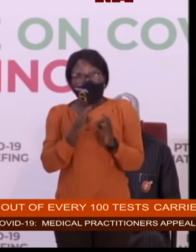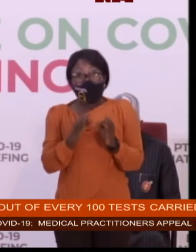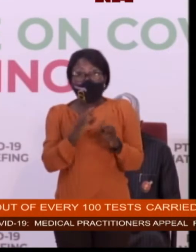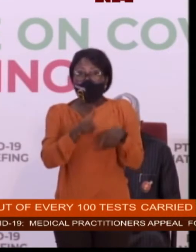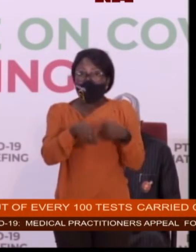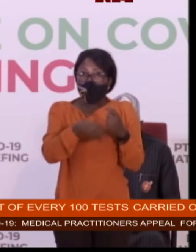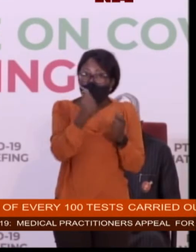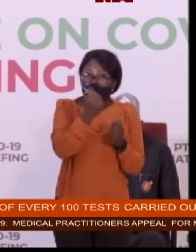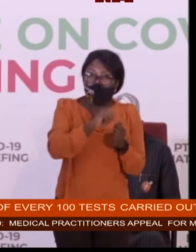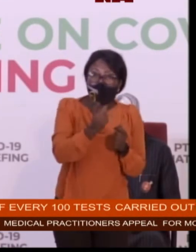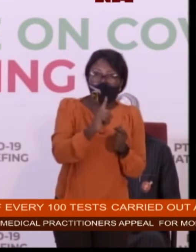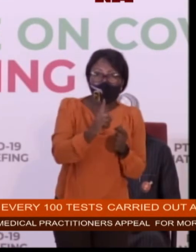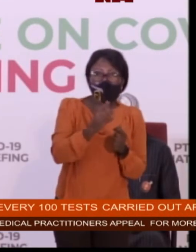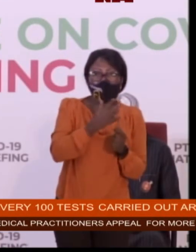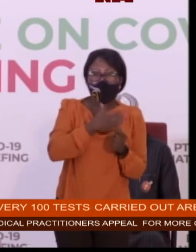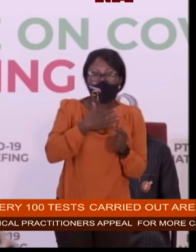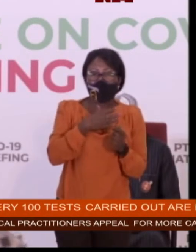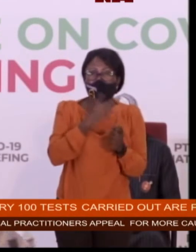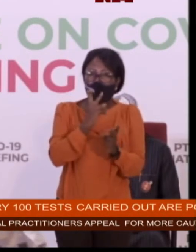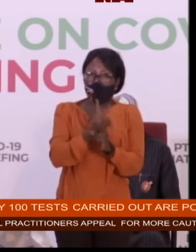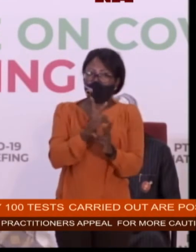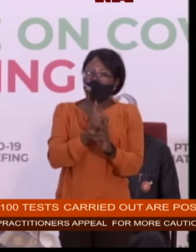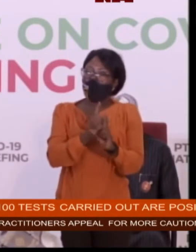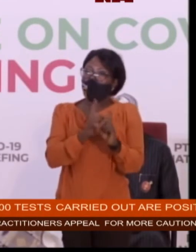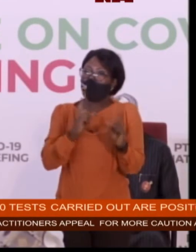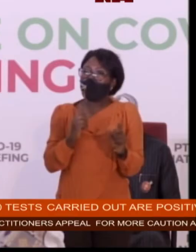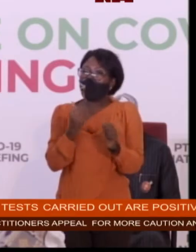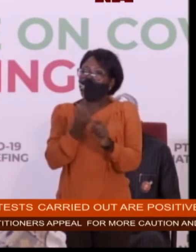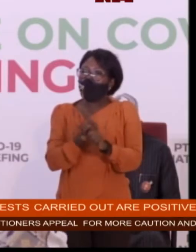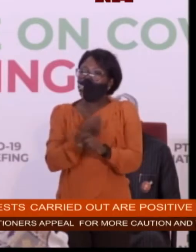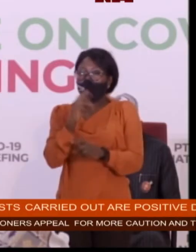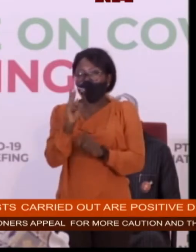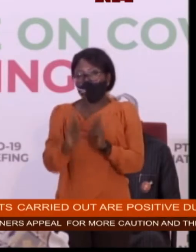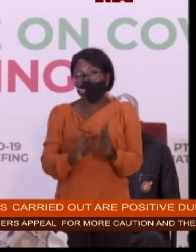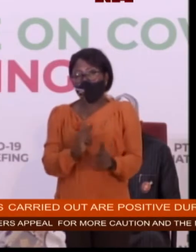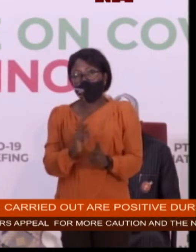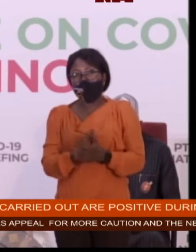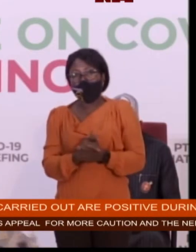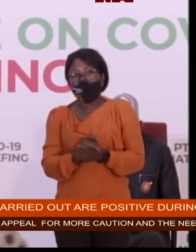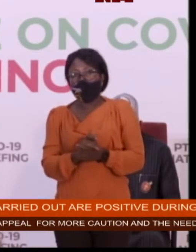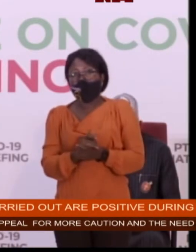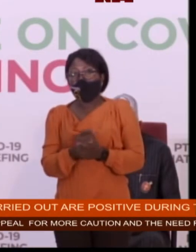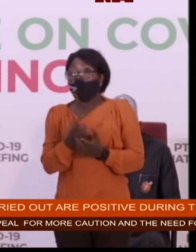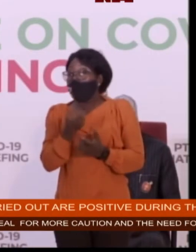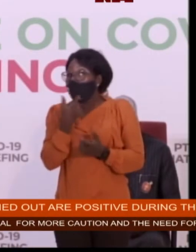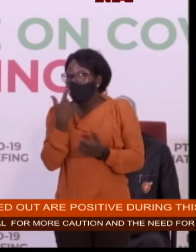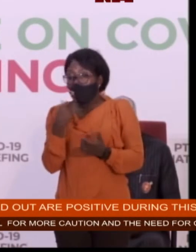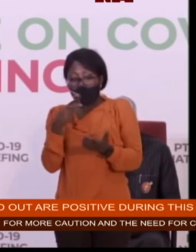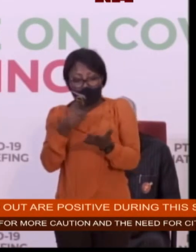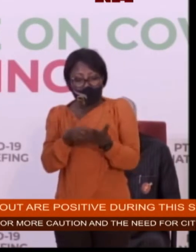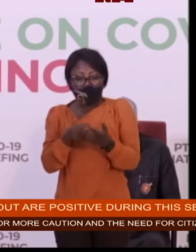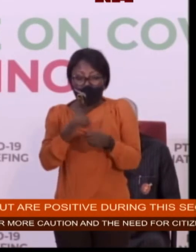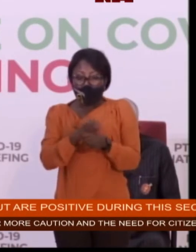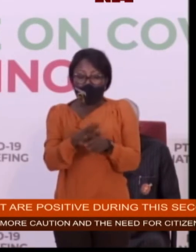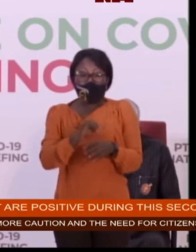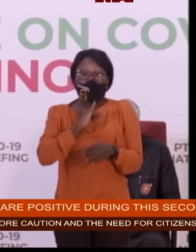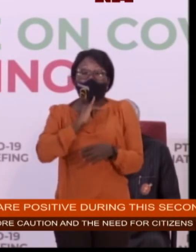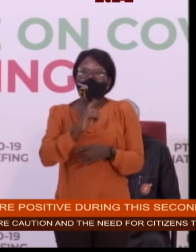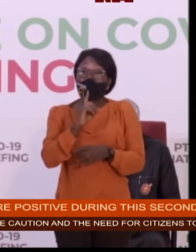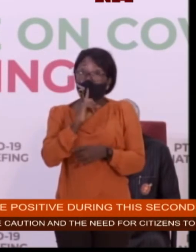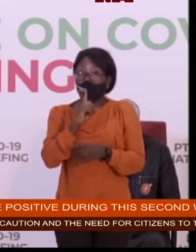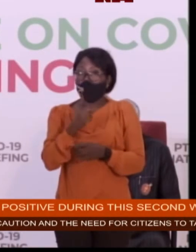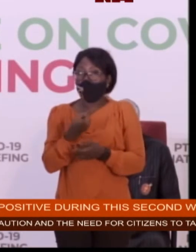shiga kuma tana nan ya zama wajibi mu tashi tsaye-tsaye mu ci gaba da bin dokokin